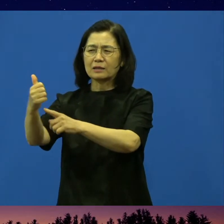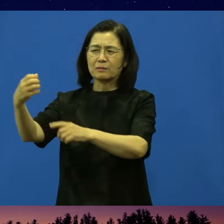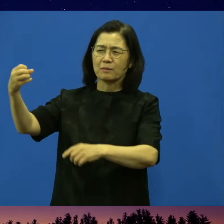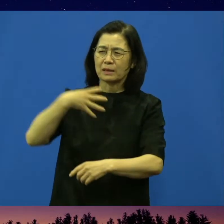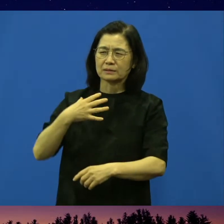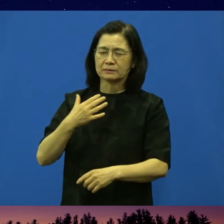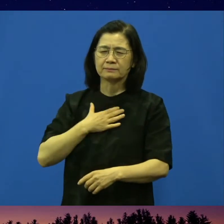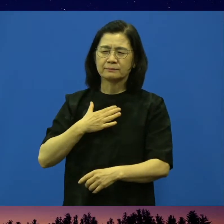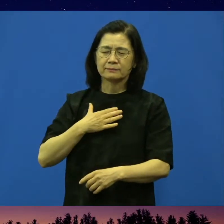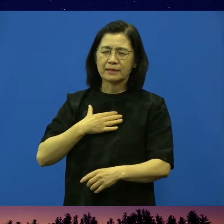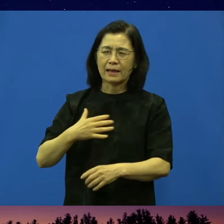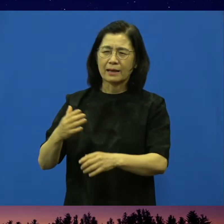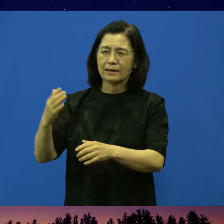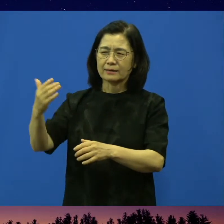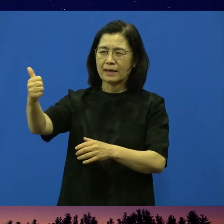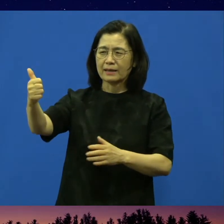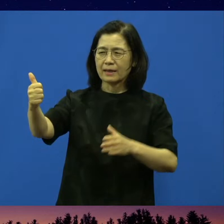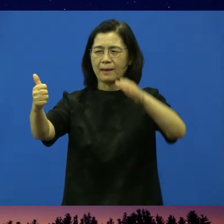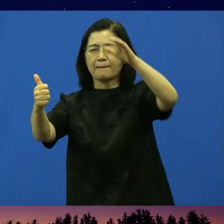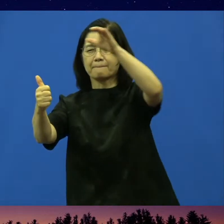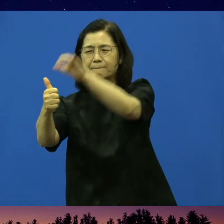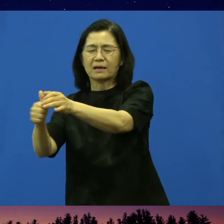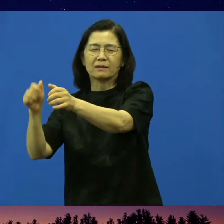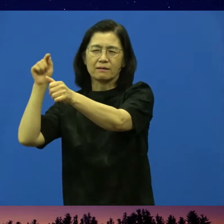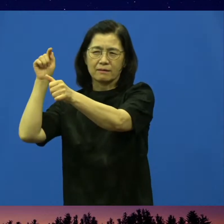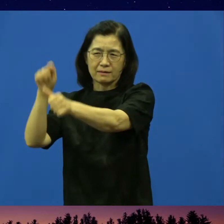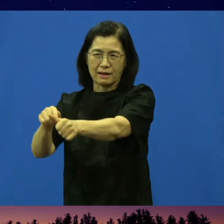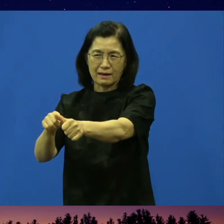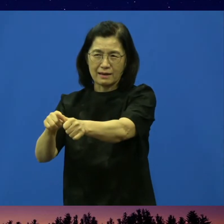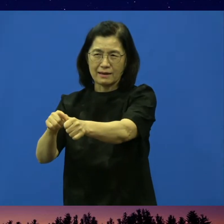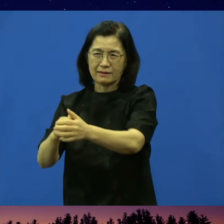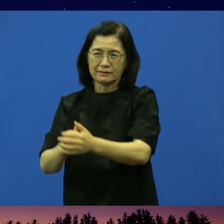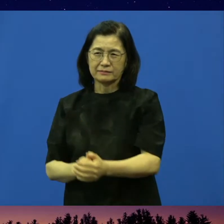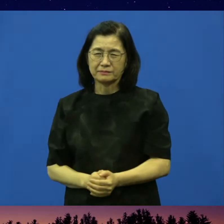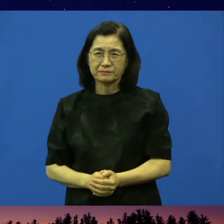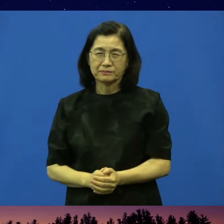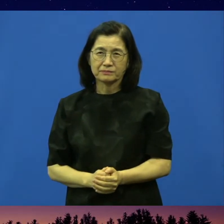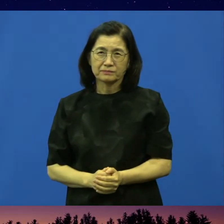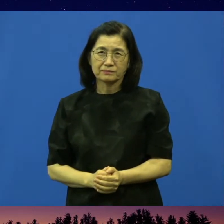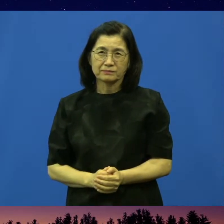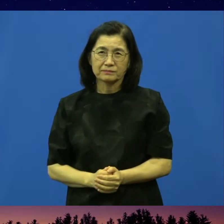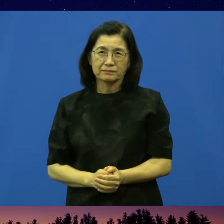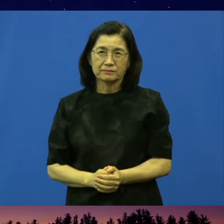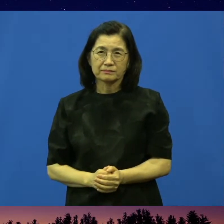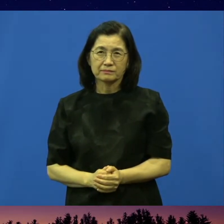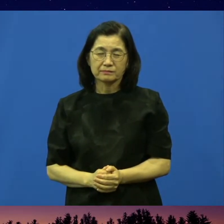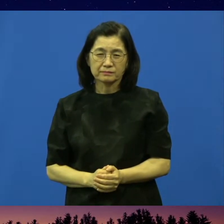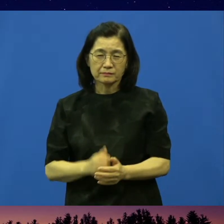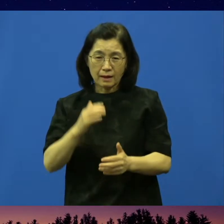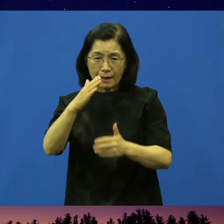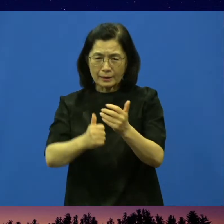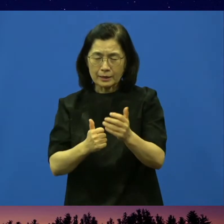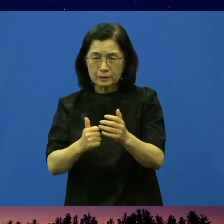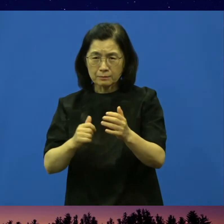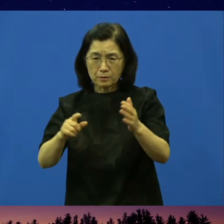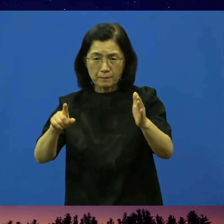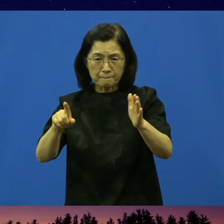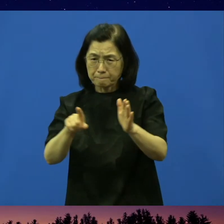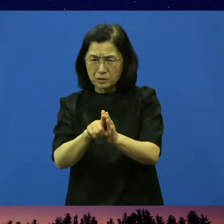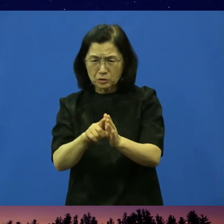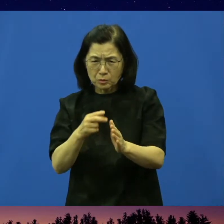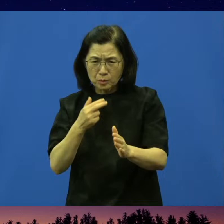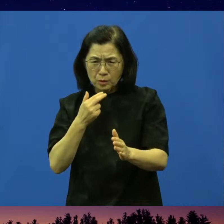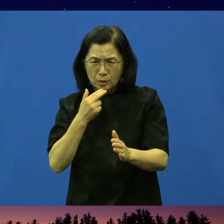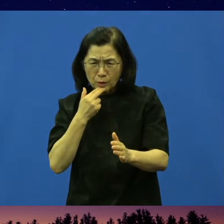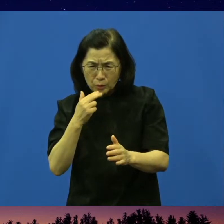근데 그 하나님이 안 믿어지면 불안하잖아요. 그죠? 불확실한 거예요. 매일 그걸